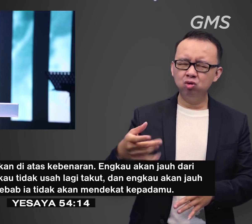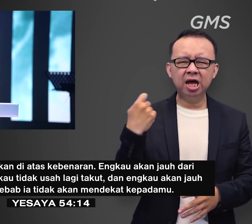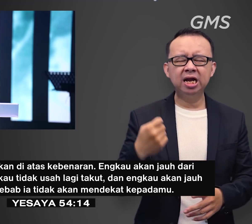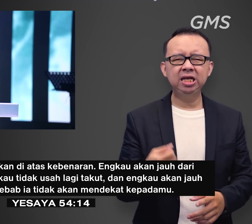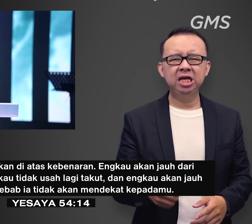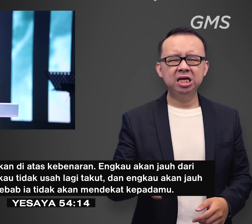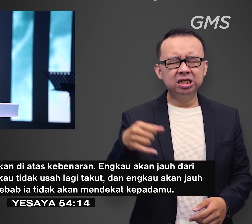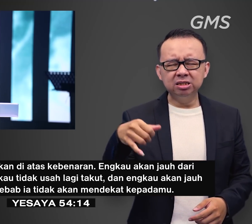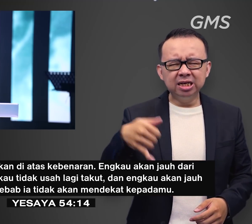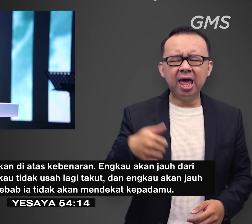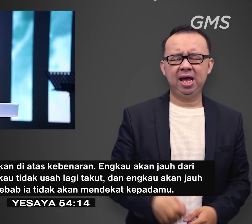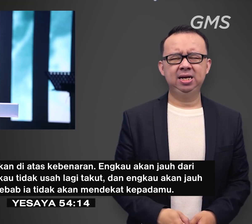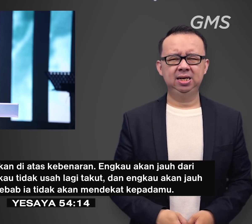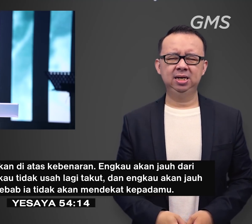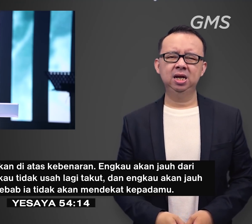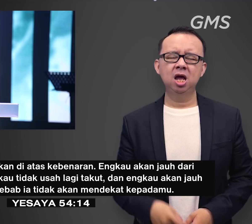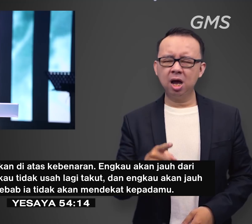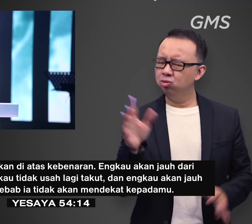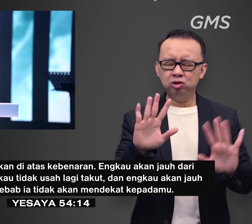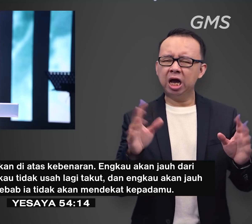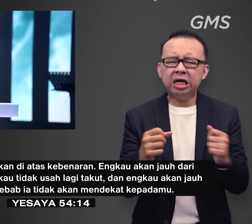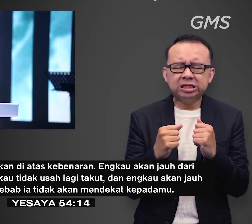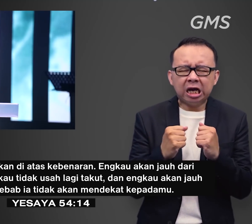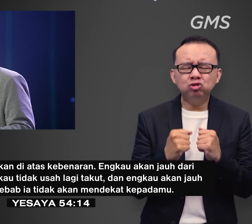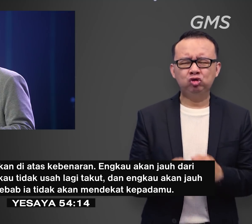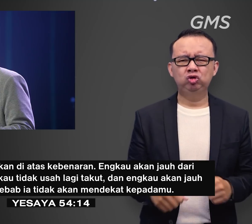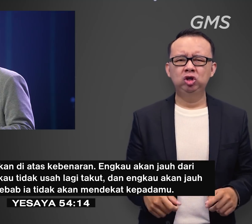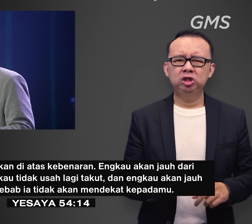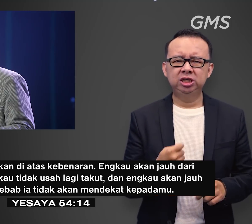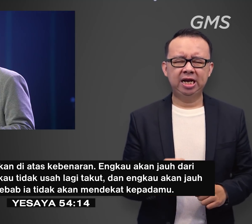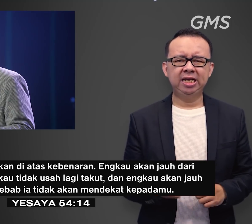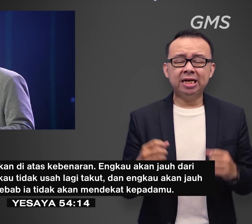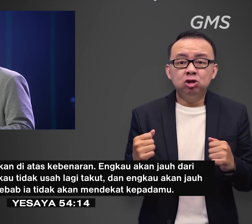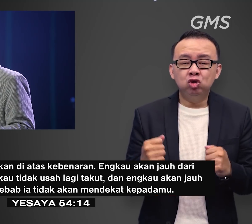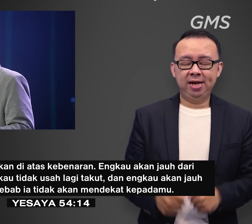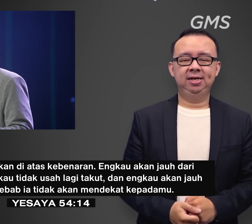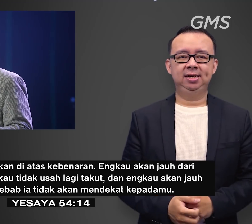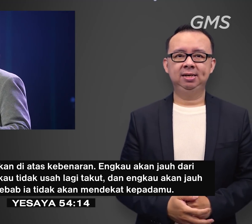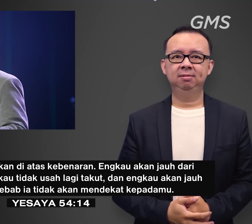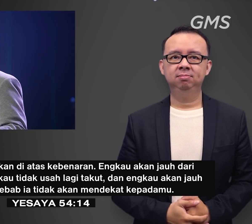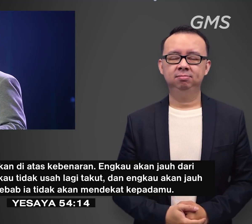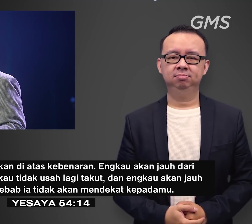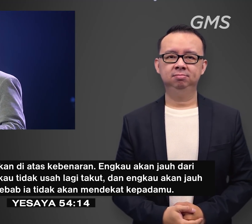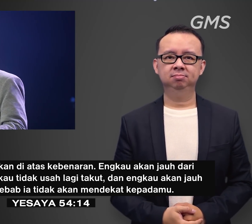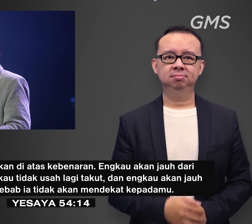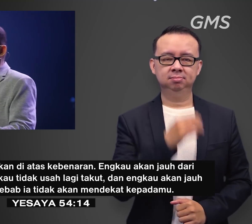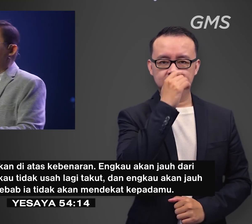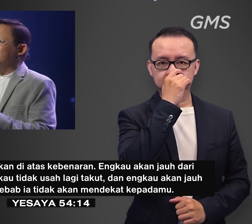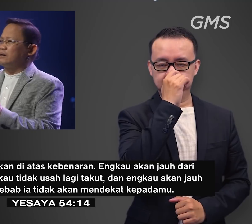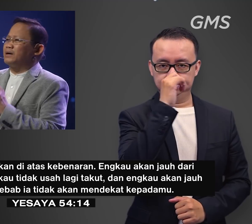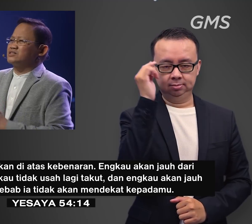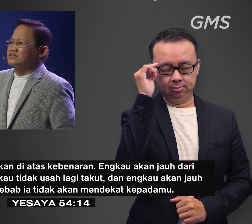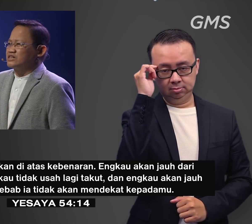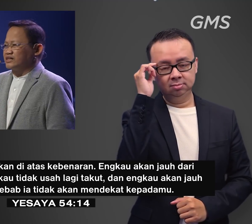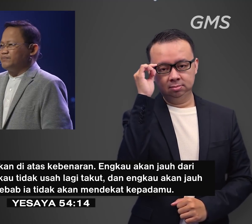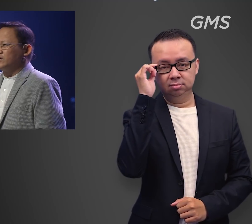tidak usah lagi takut dan engkau akan jauh dari kekejutan sebab ia tidak akan mendekat kepadamu. Nah saudara, dari apa